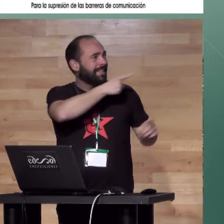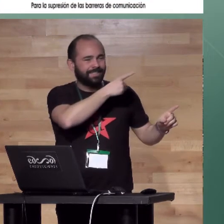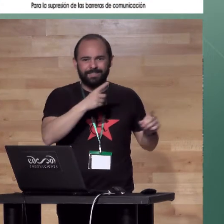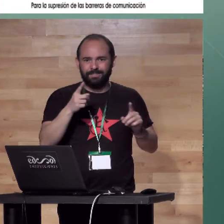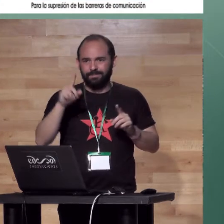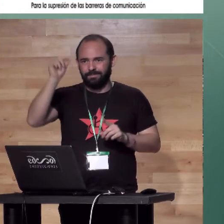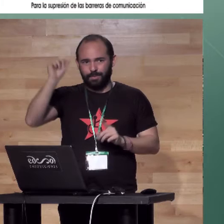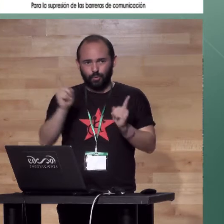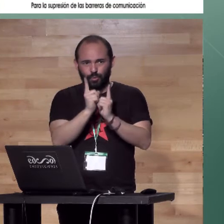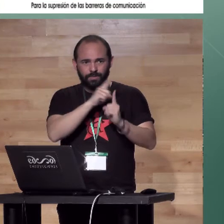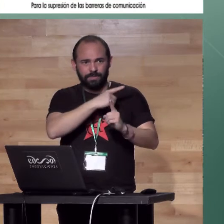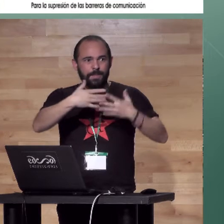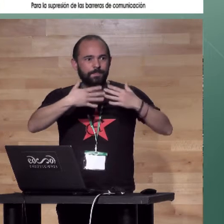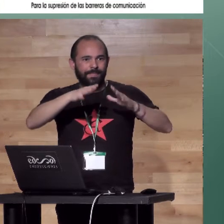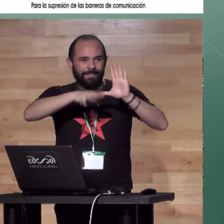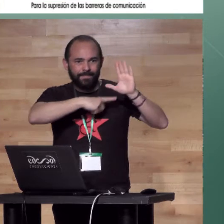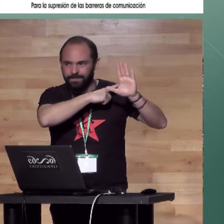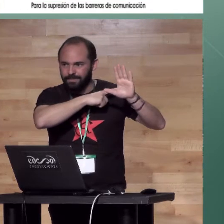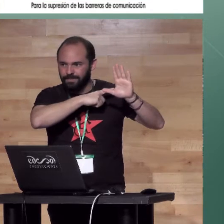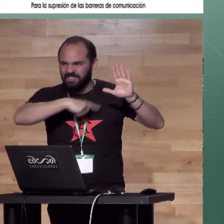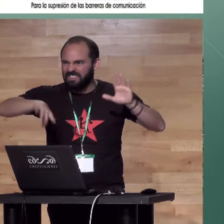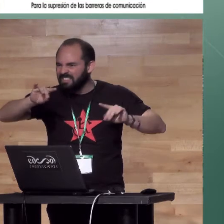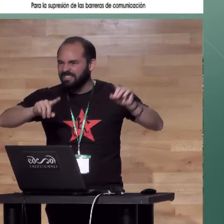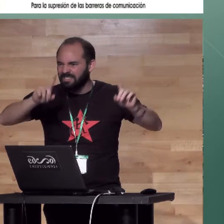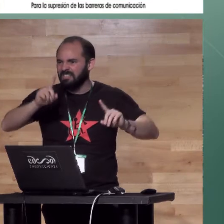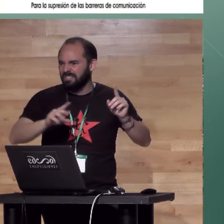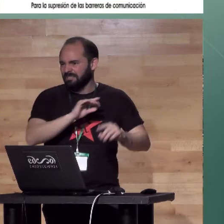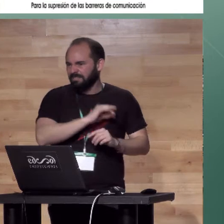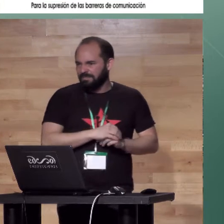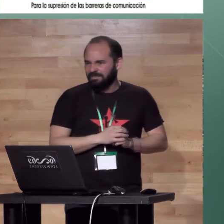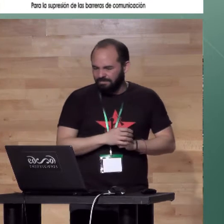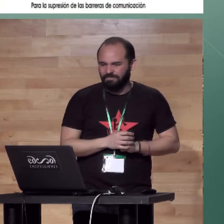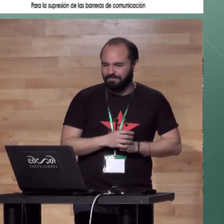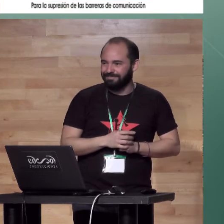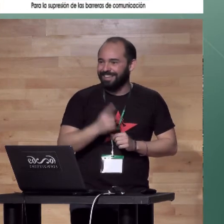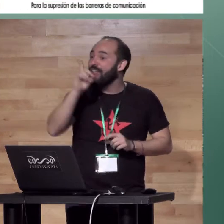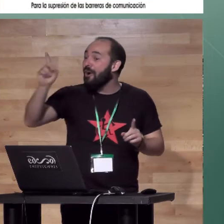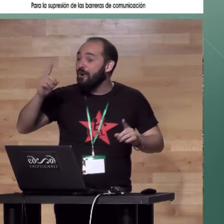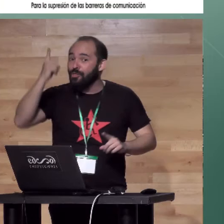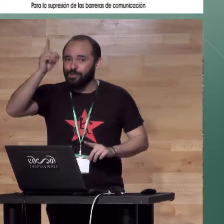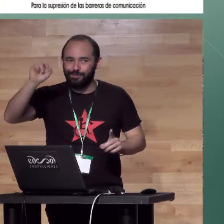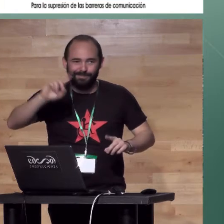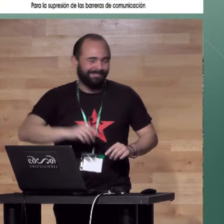Bien, yo no sé si vosotros conocéis esta película. Algunos sí, ¿no? Bueno.